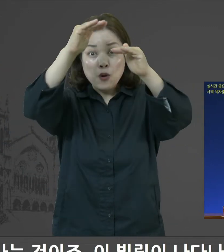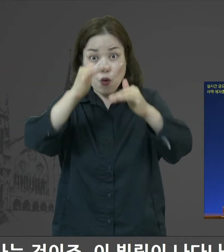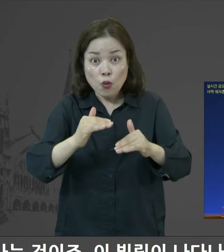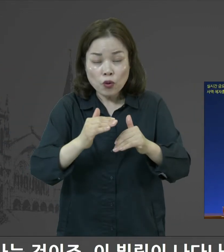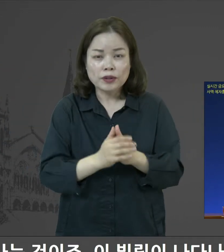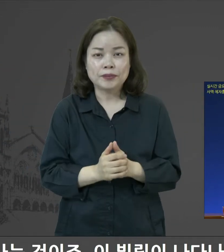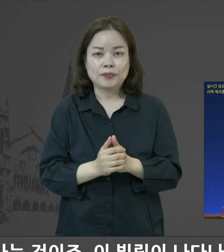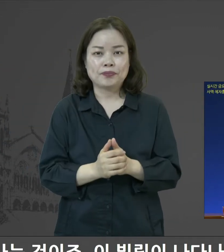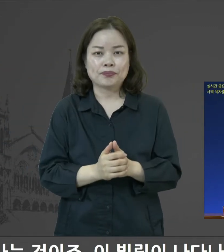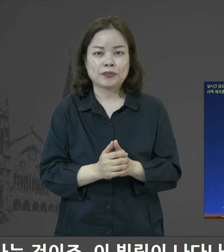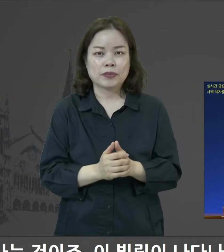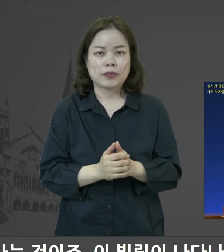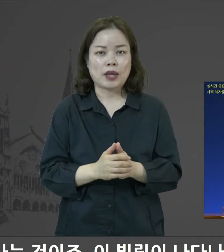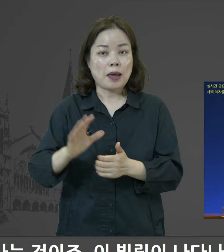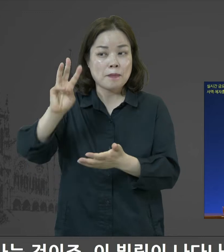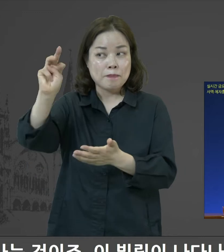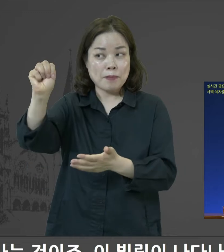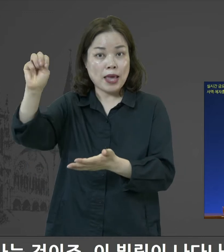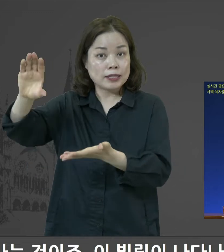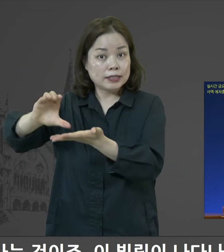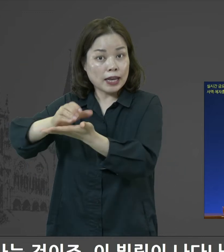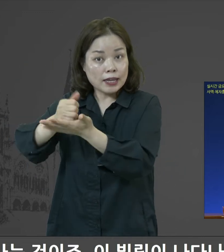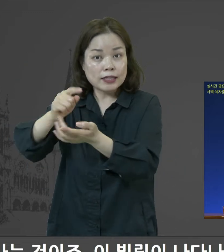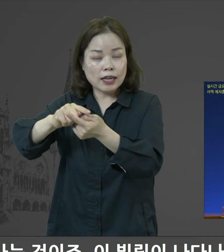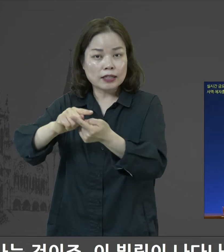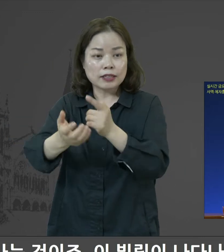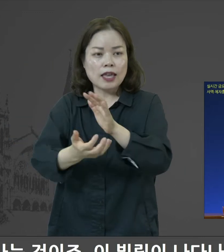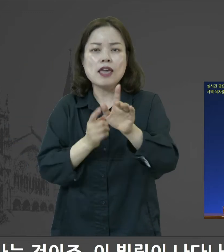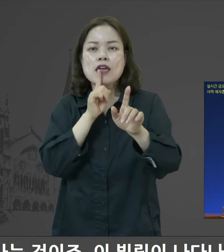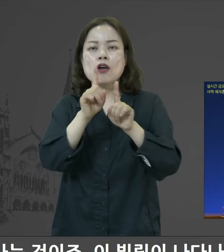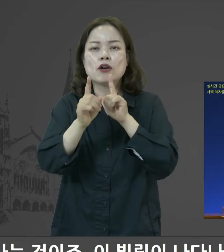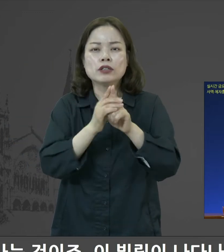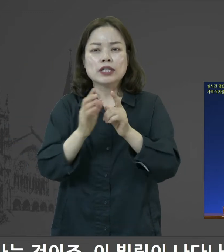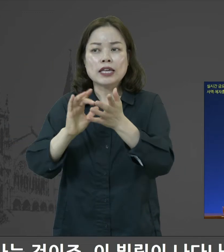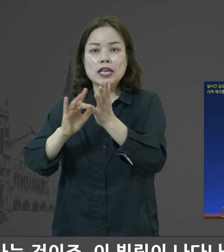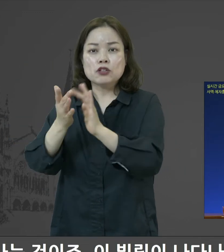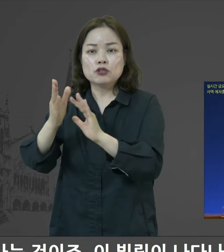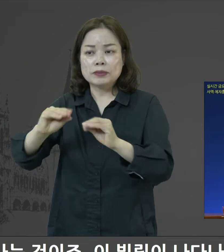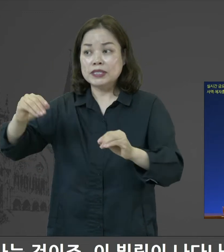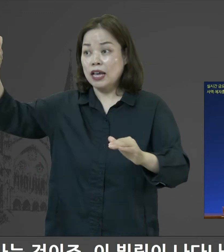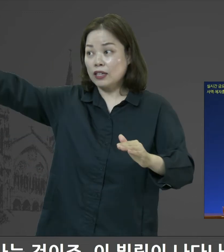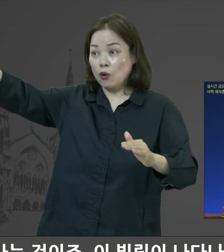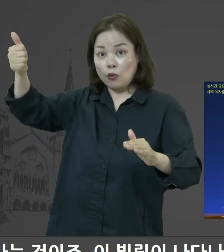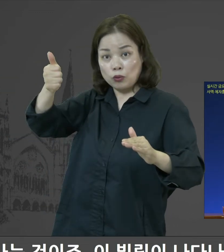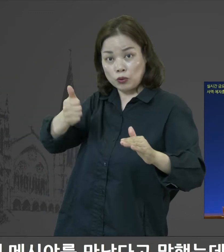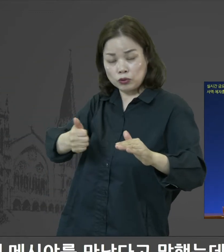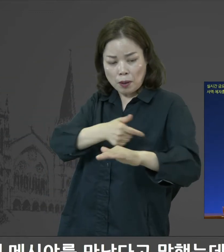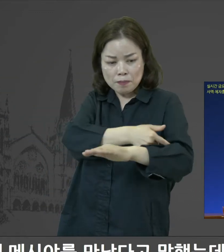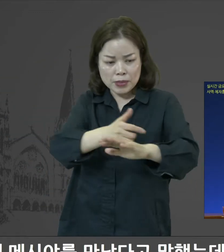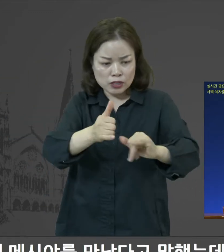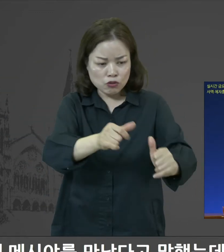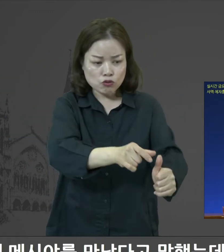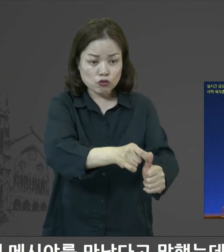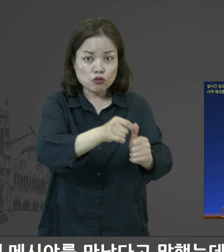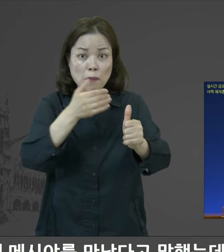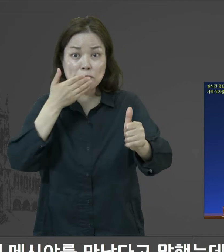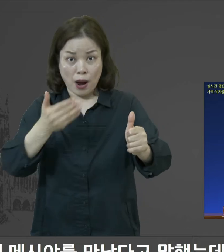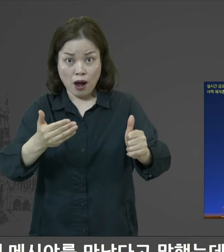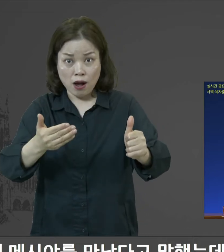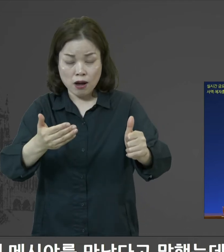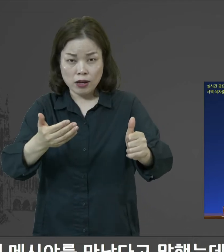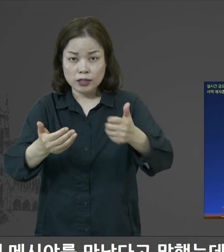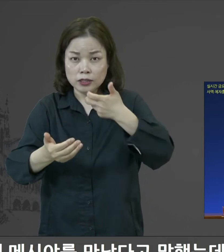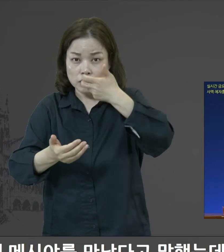메시아에 대한 예언을 합니다. 모세가 예수님이 이 땅에 오셔서 모든 민족들을 구원할 것을